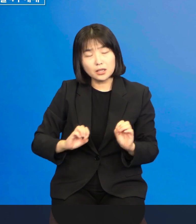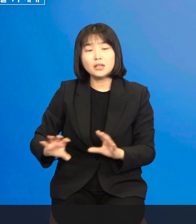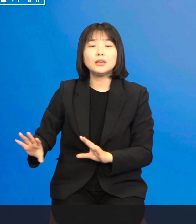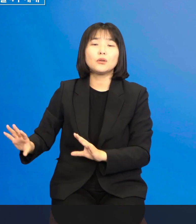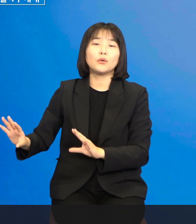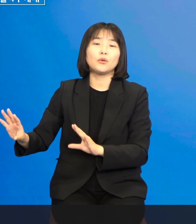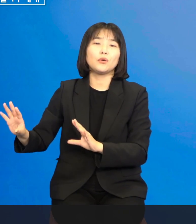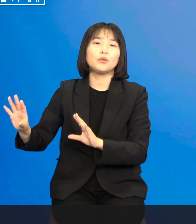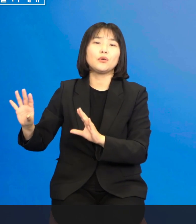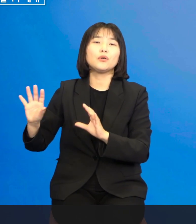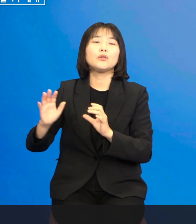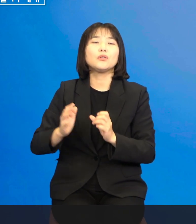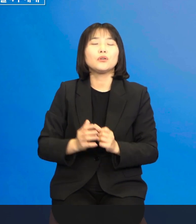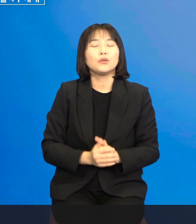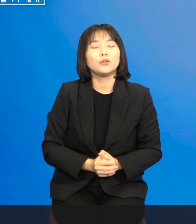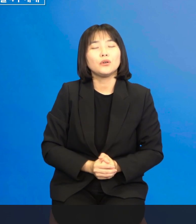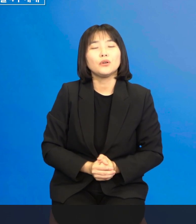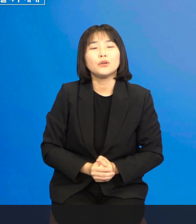버리고